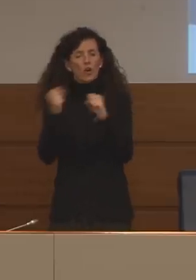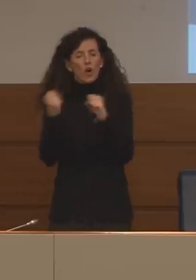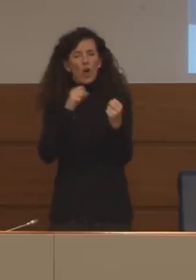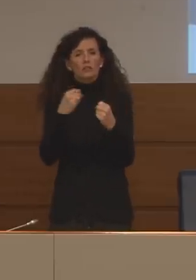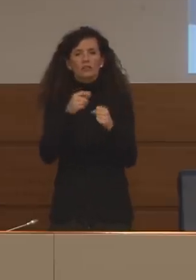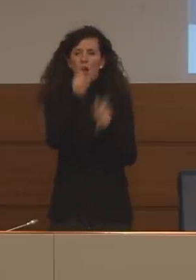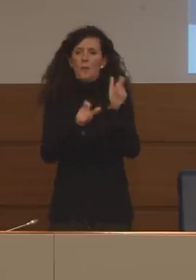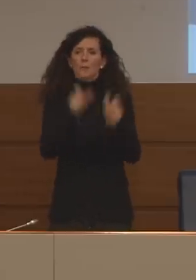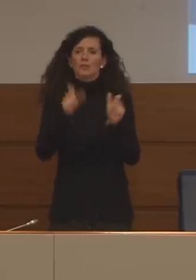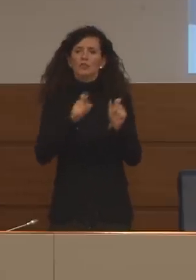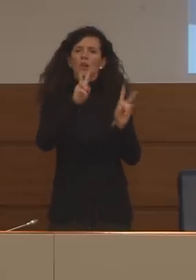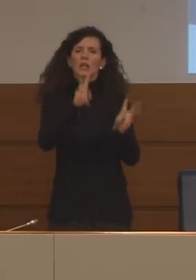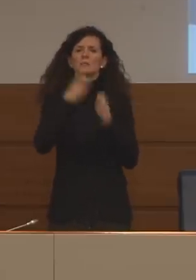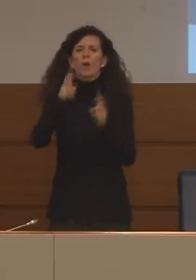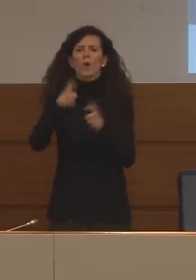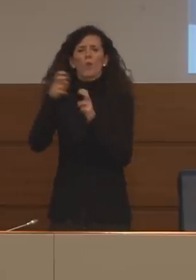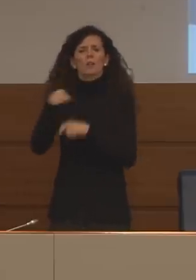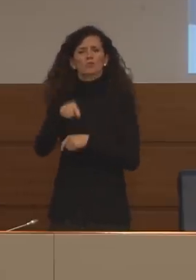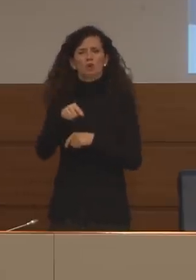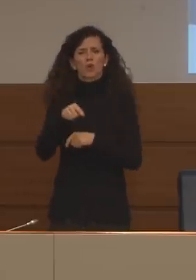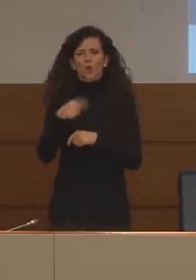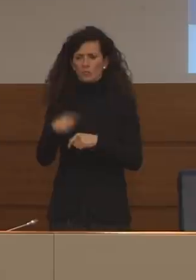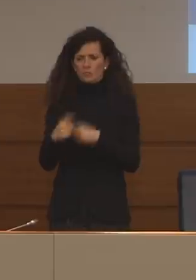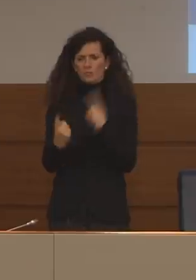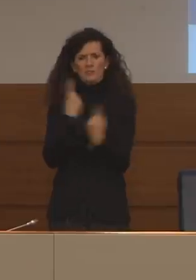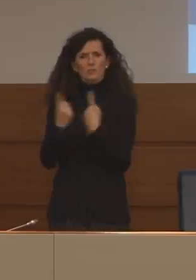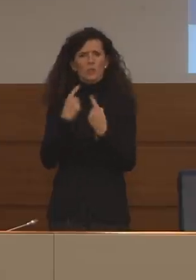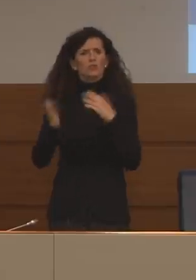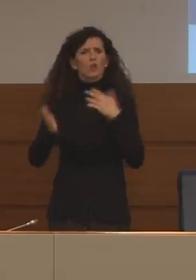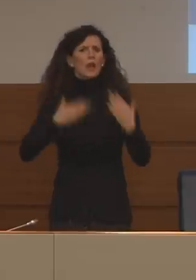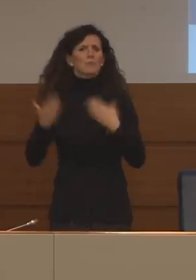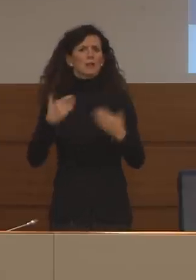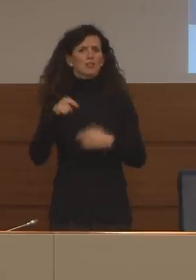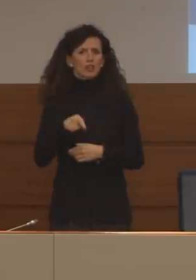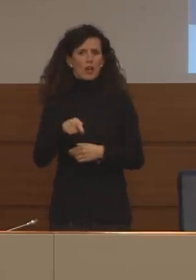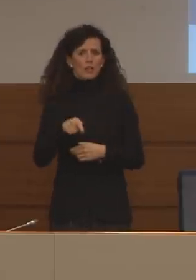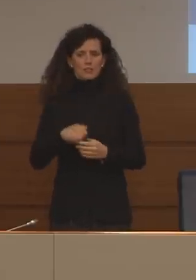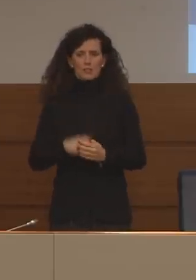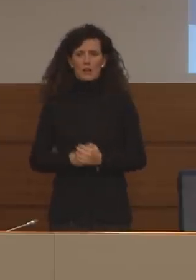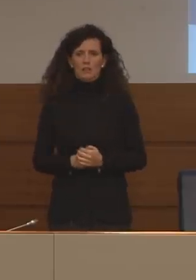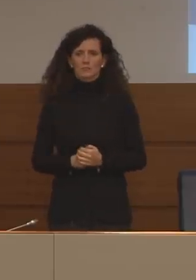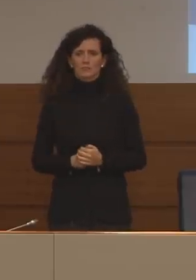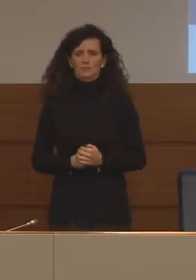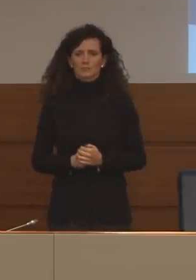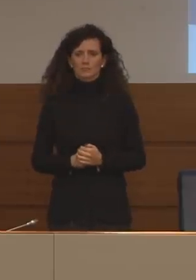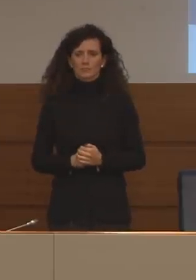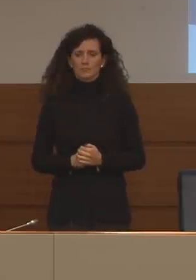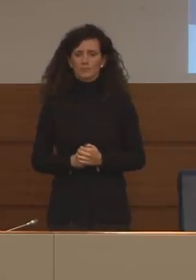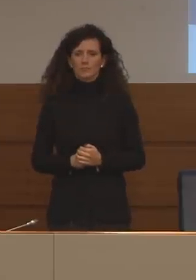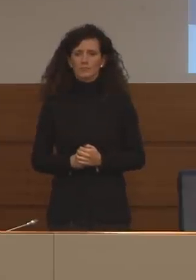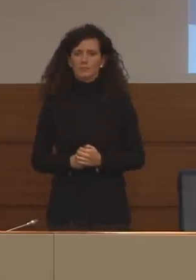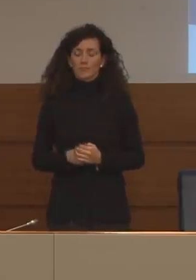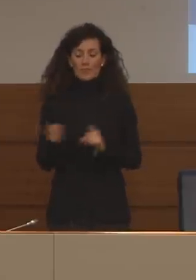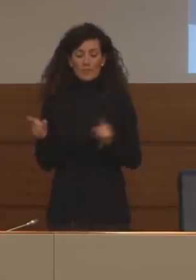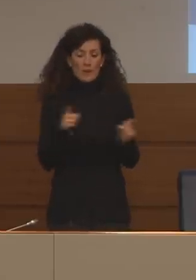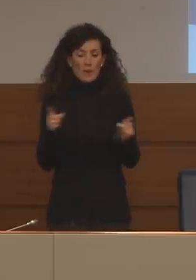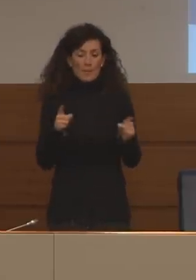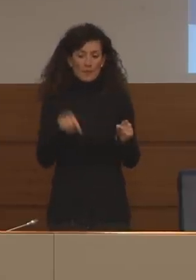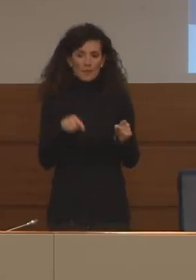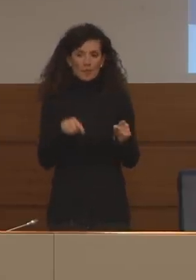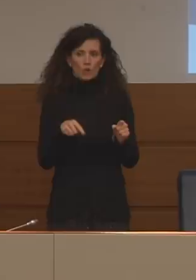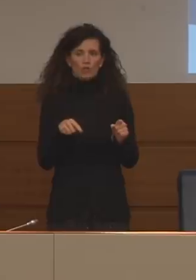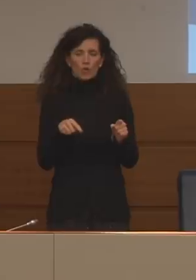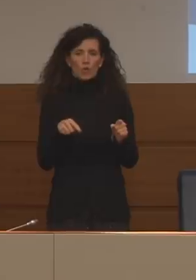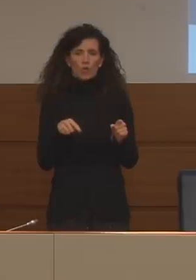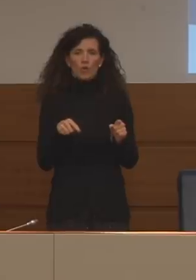speculatori in questo periodo di emergenza in questo periodo in cui c'è una